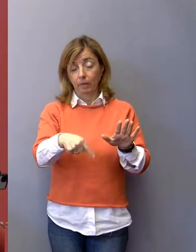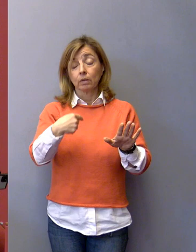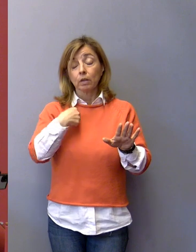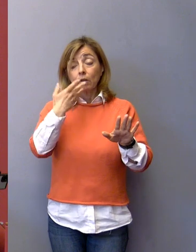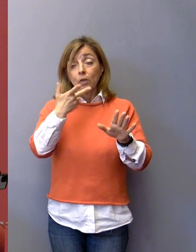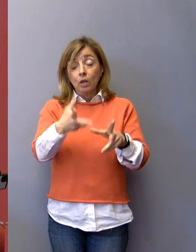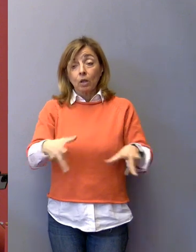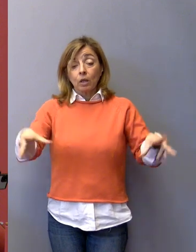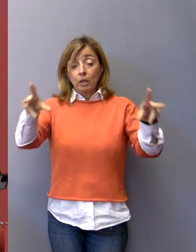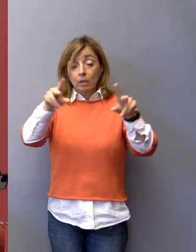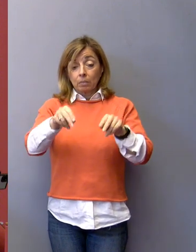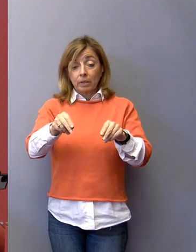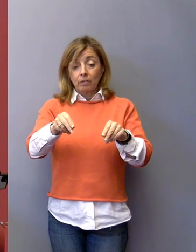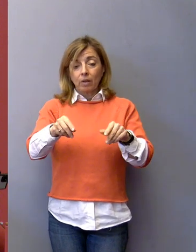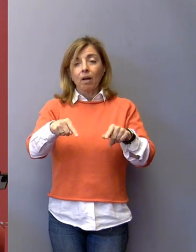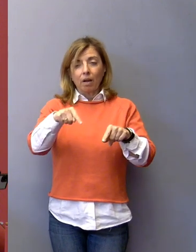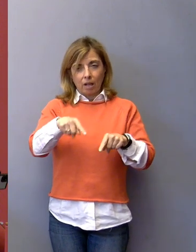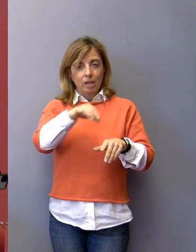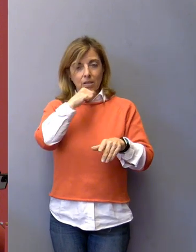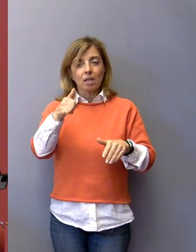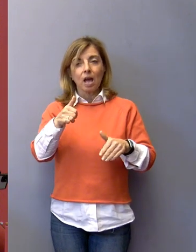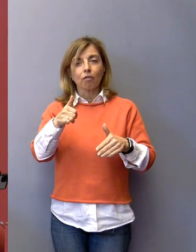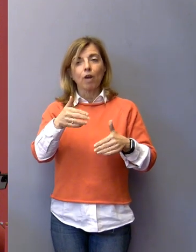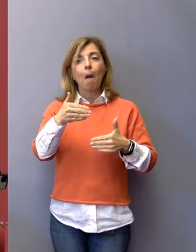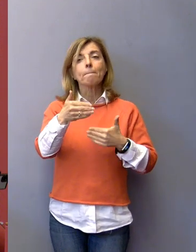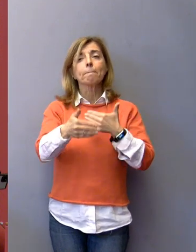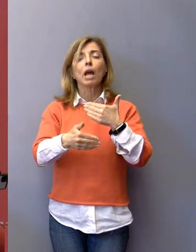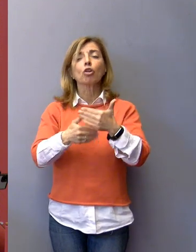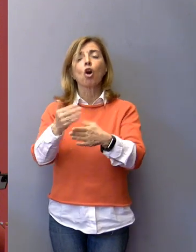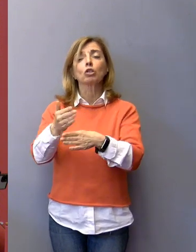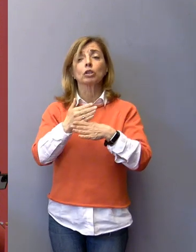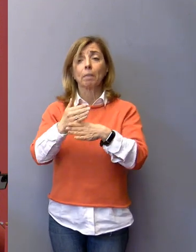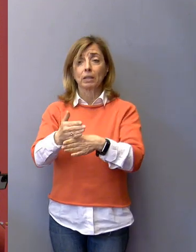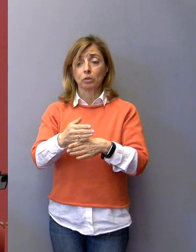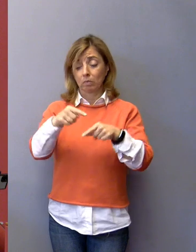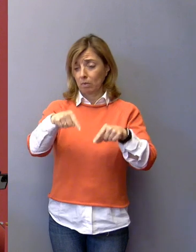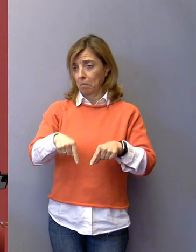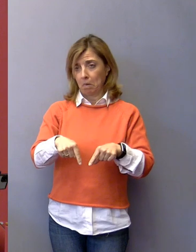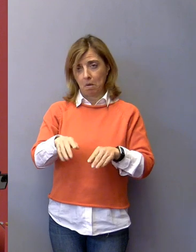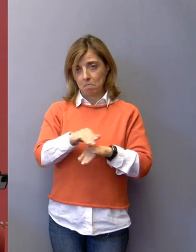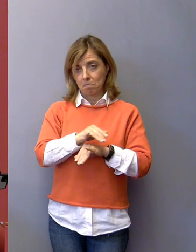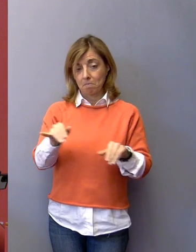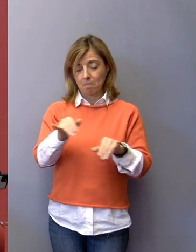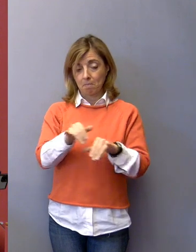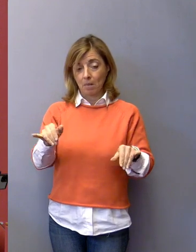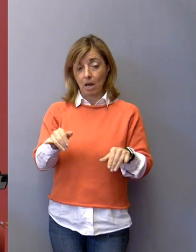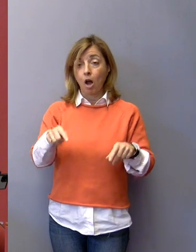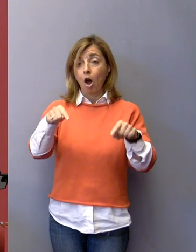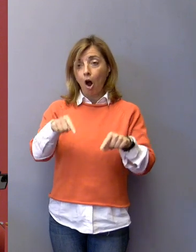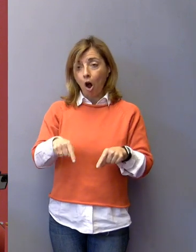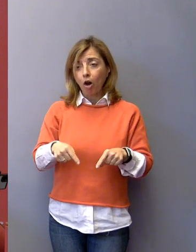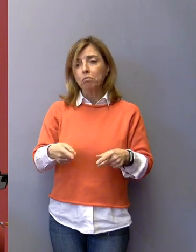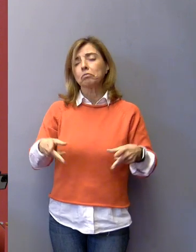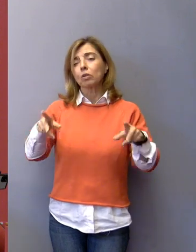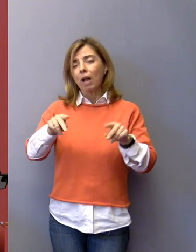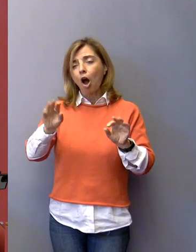nuovamente percorsi partecipativi cosa che non avvengono in quest'aula oggi avete perso l'ennesima occasione